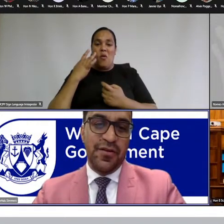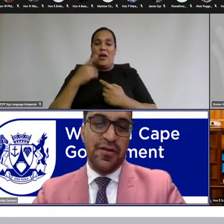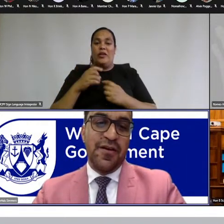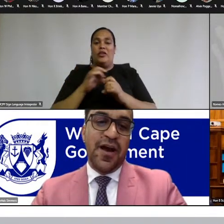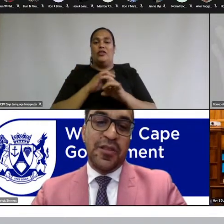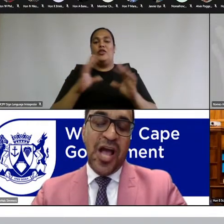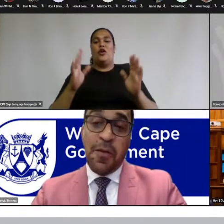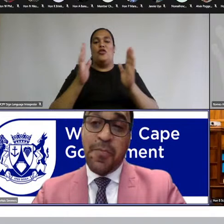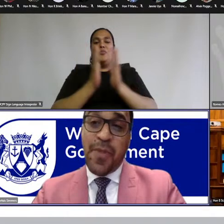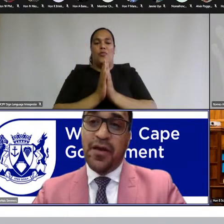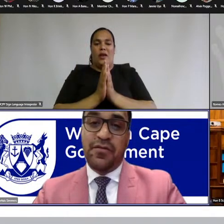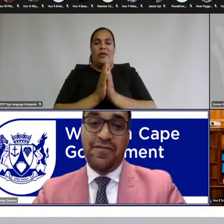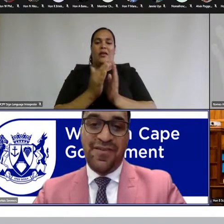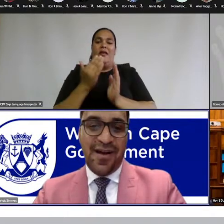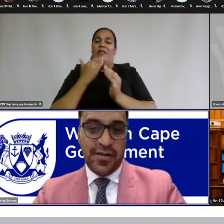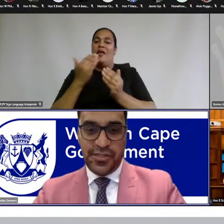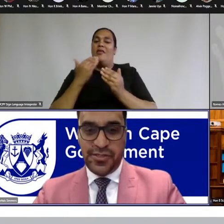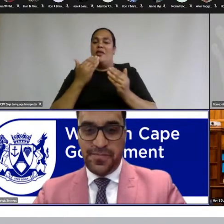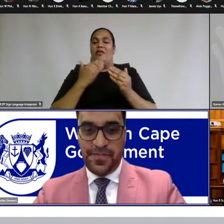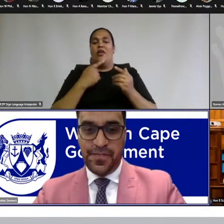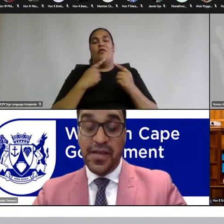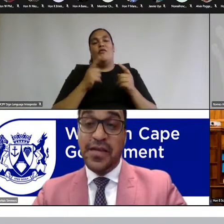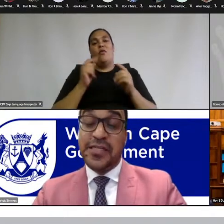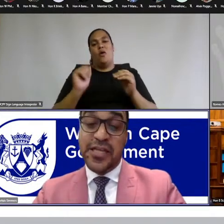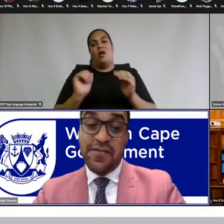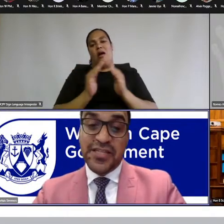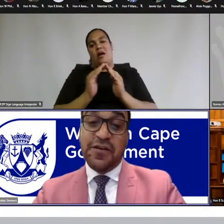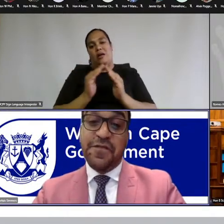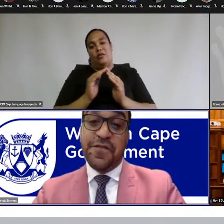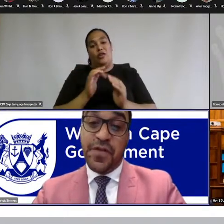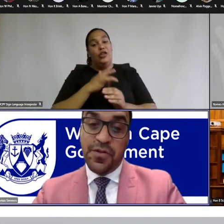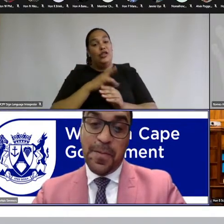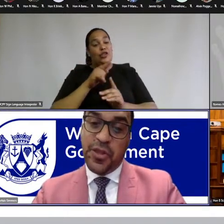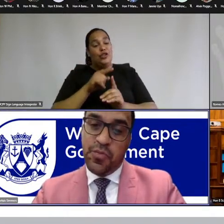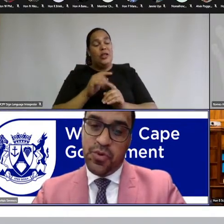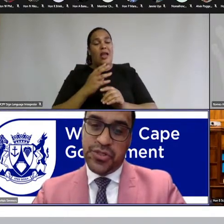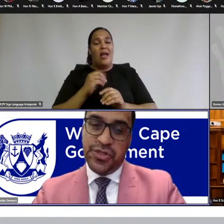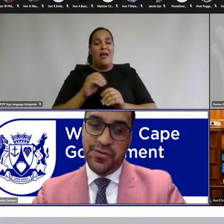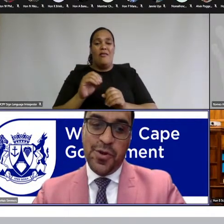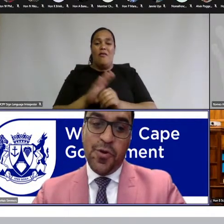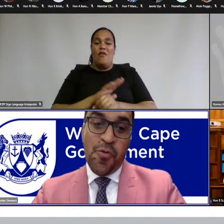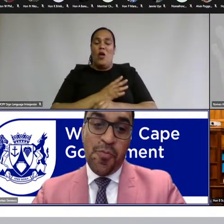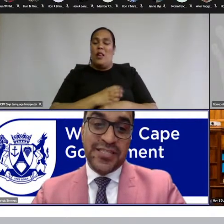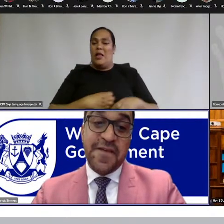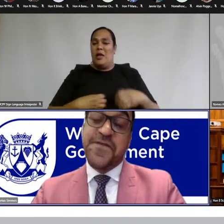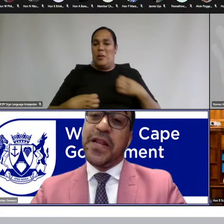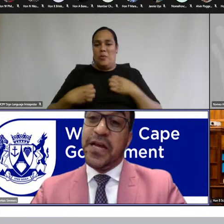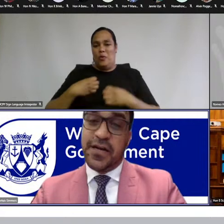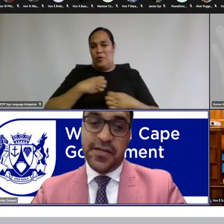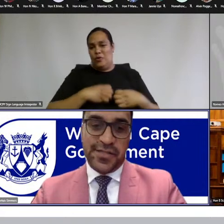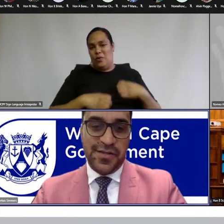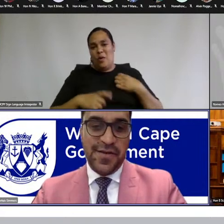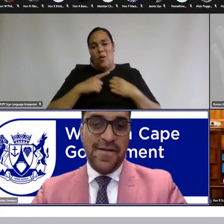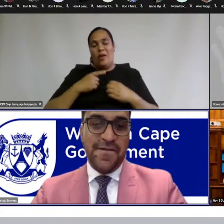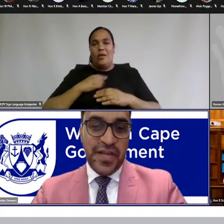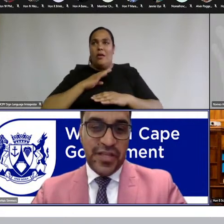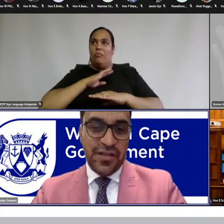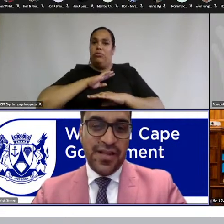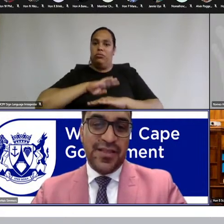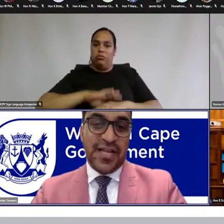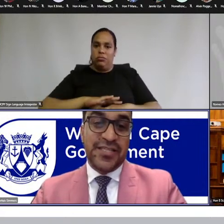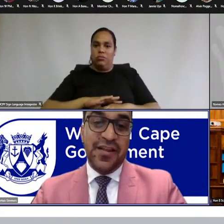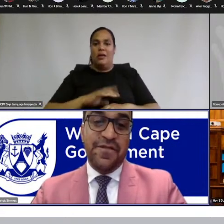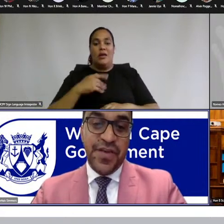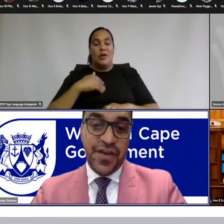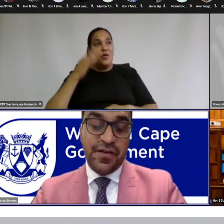bid uit dankbaarheid vir haar huis. Sy was gevul met emosie, omdat sy verlig is,